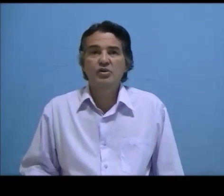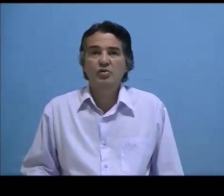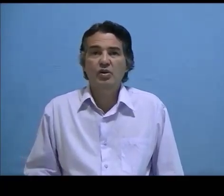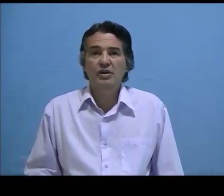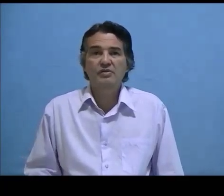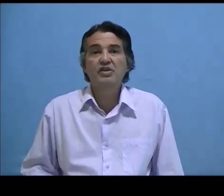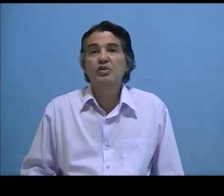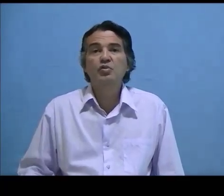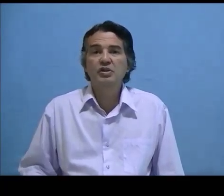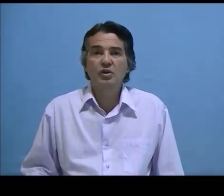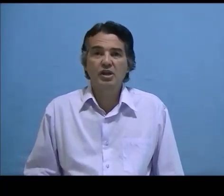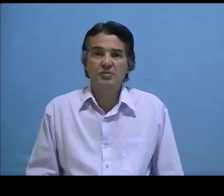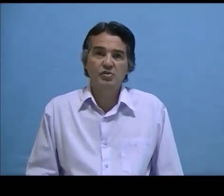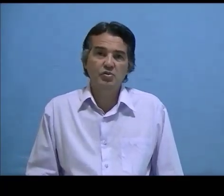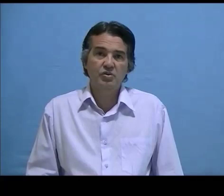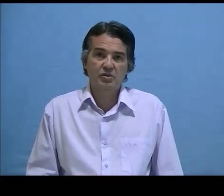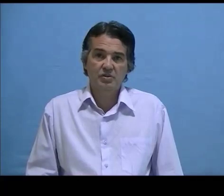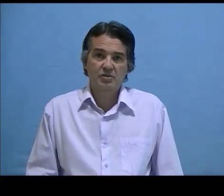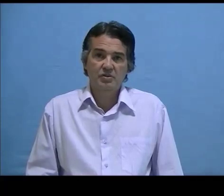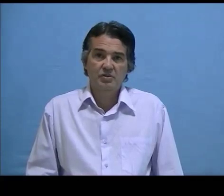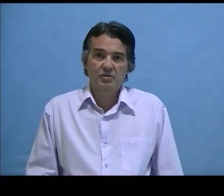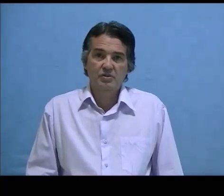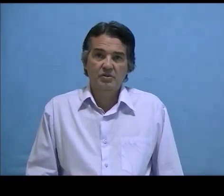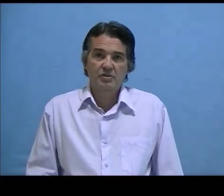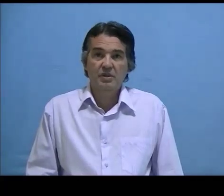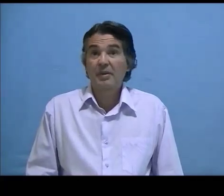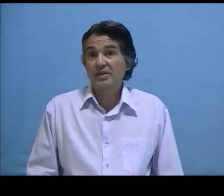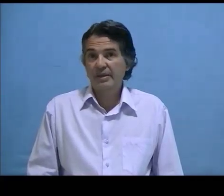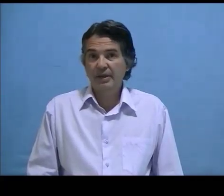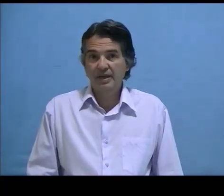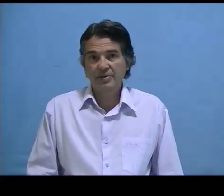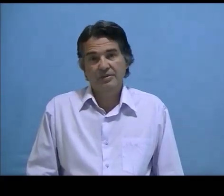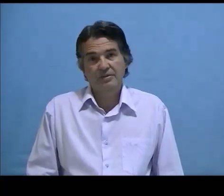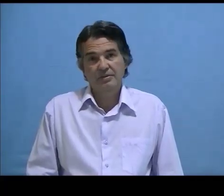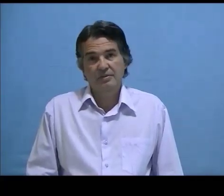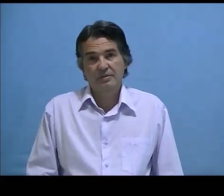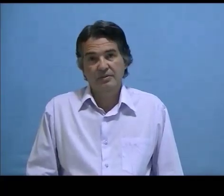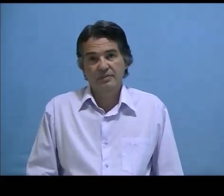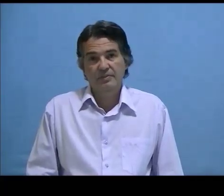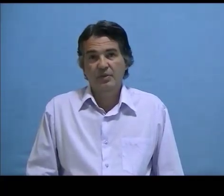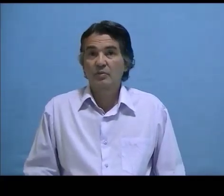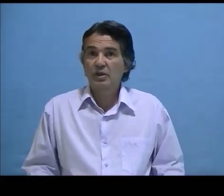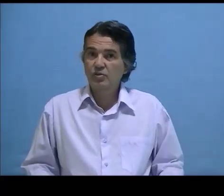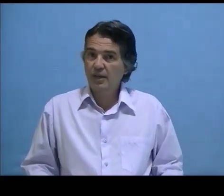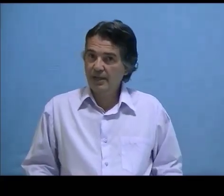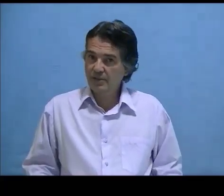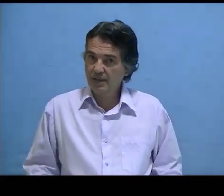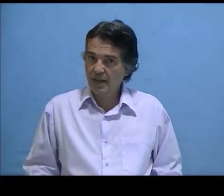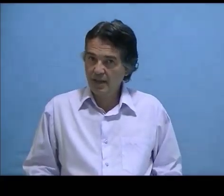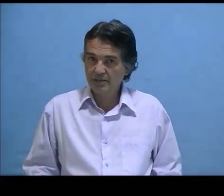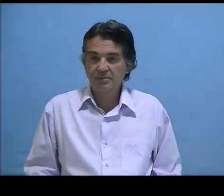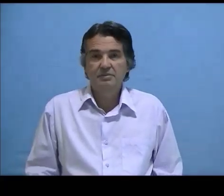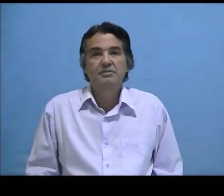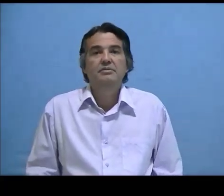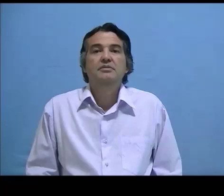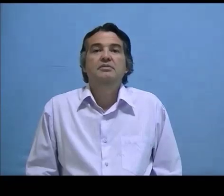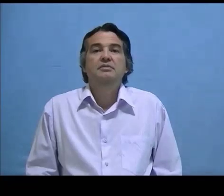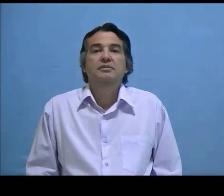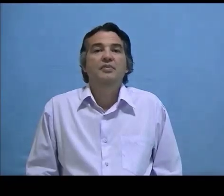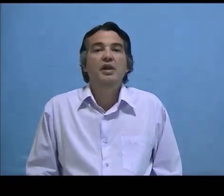18 horas, 22 horas para o surdo. Dá mais trabalho, pelo menos do lado de cá. Não